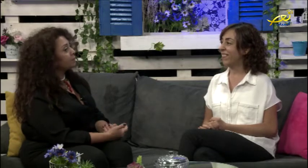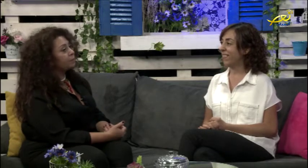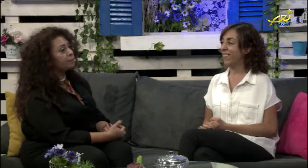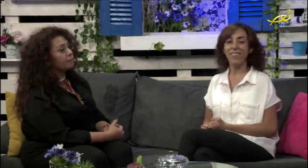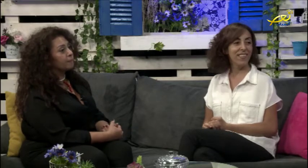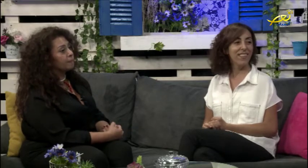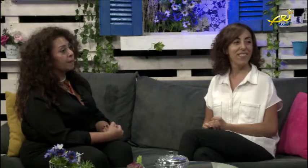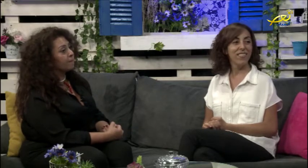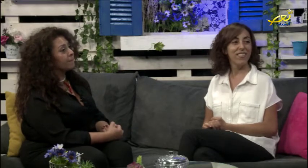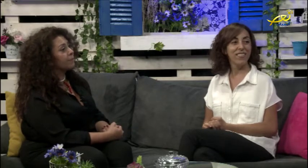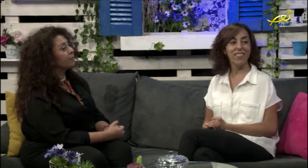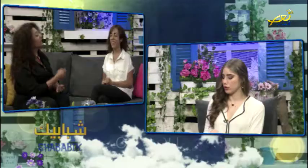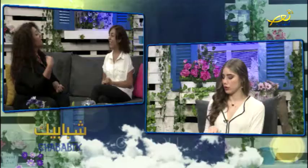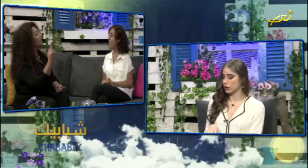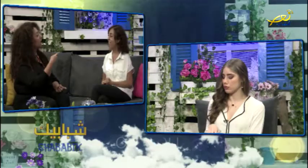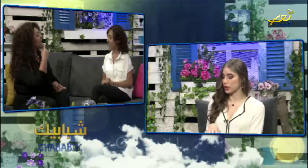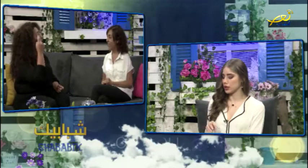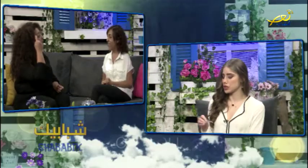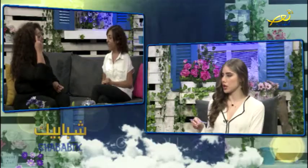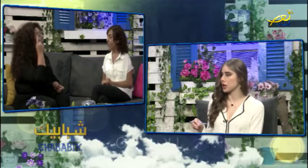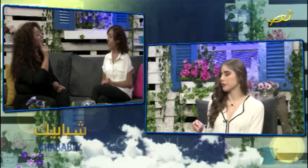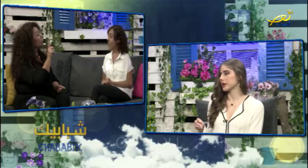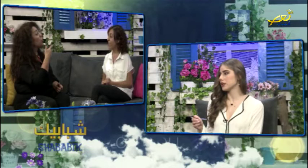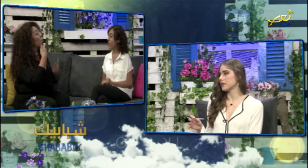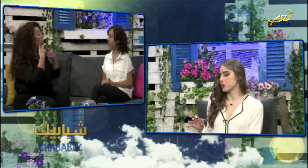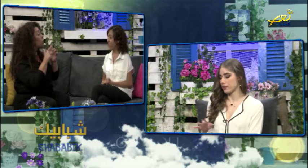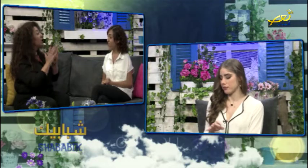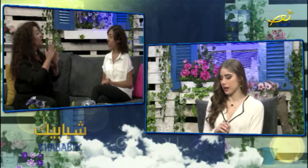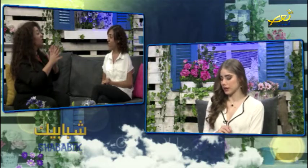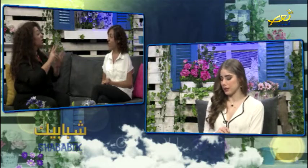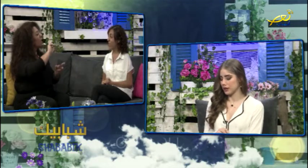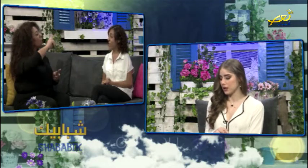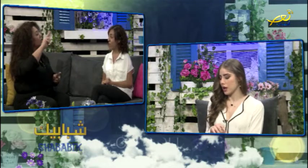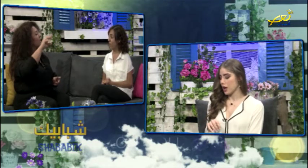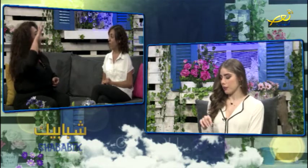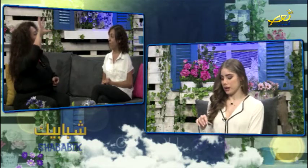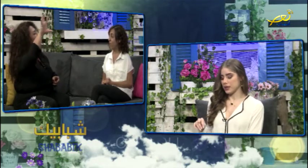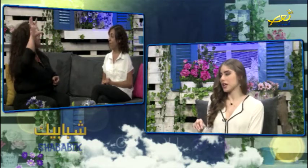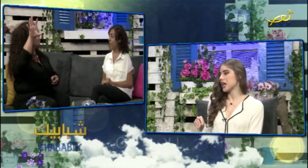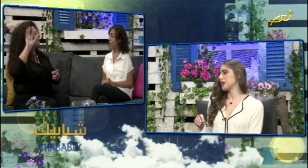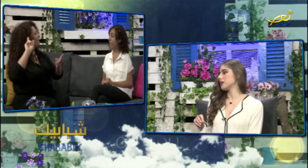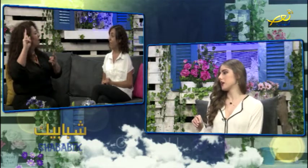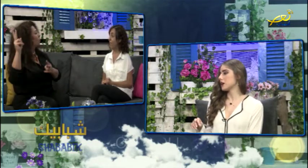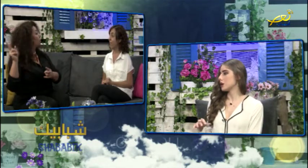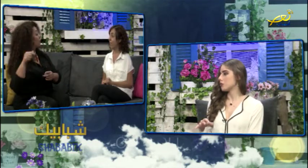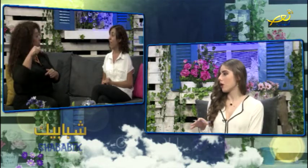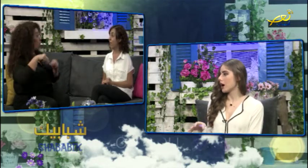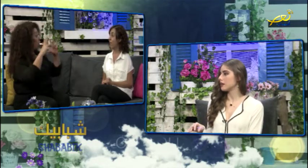نحن بنعرف أنه اليوم لغة الإشارة بتختلف شوي من بلد لبلد، بلبنان هل هي موحدة؟ هل